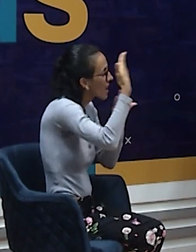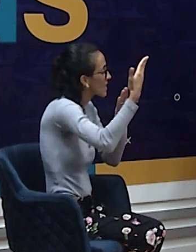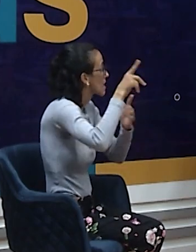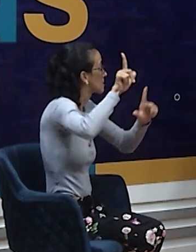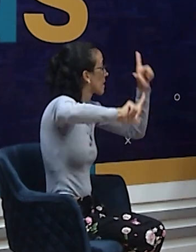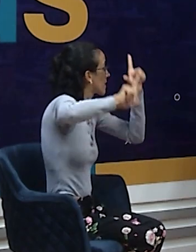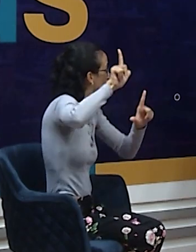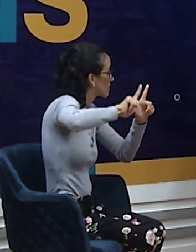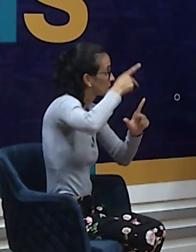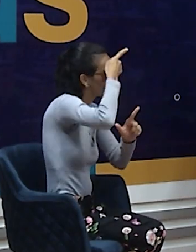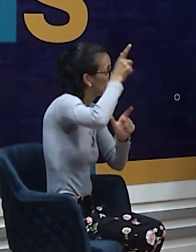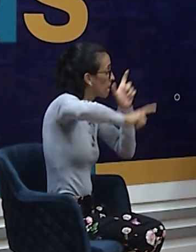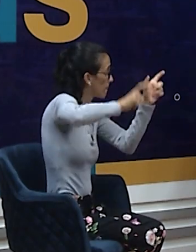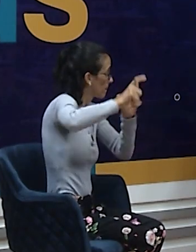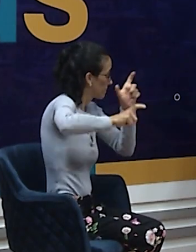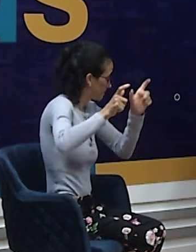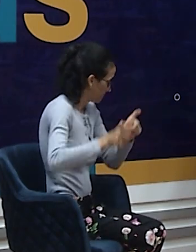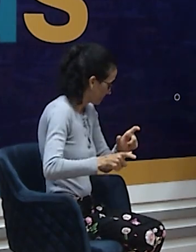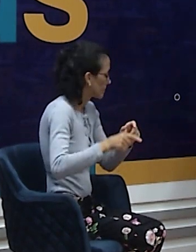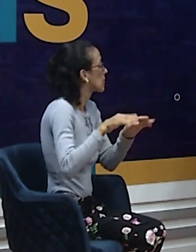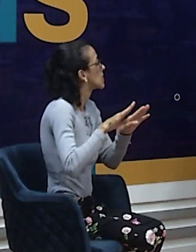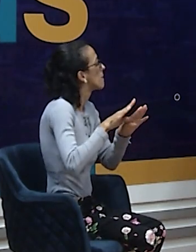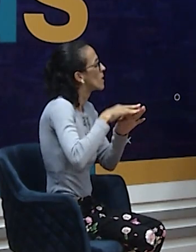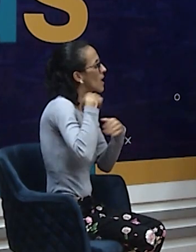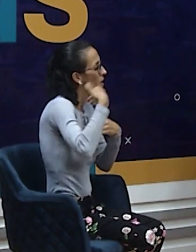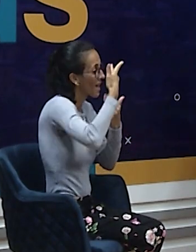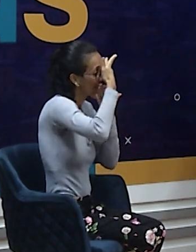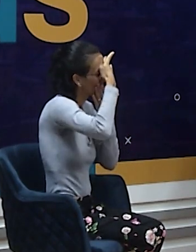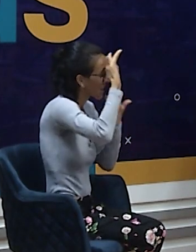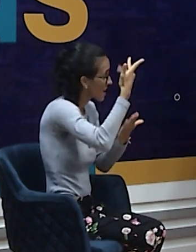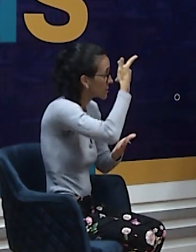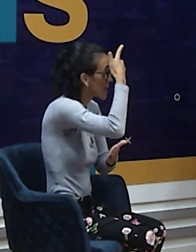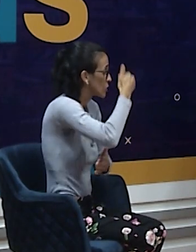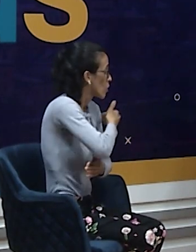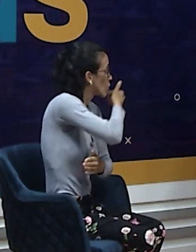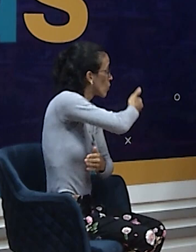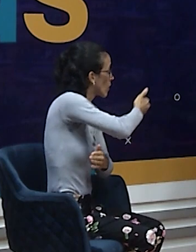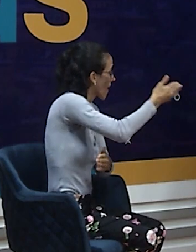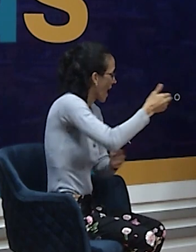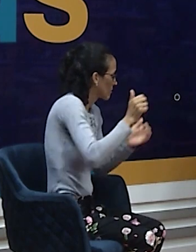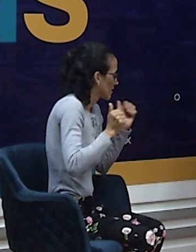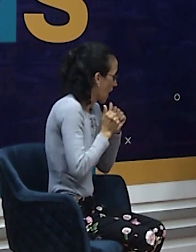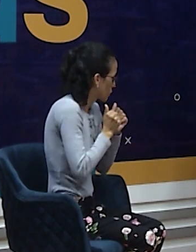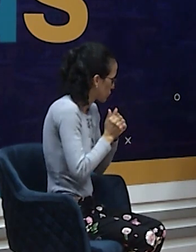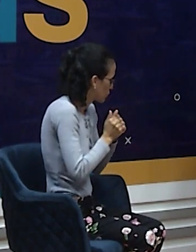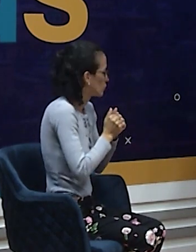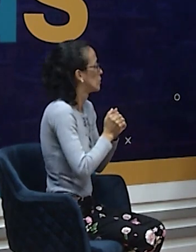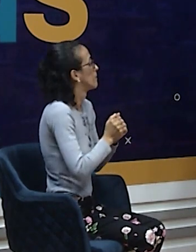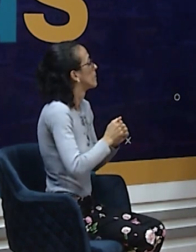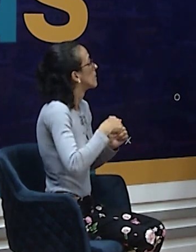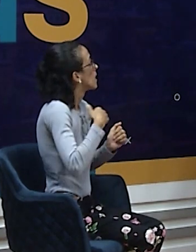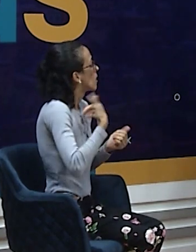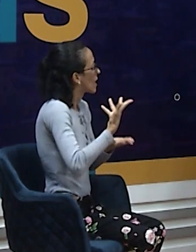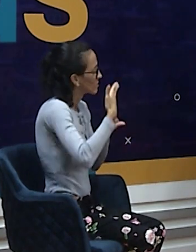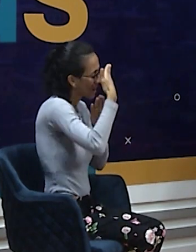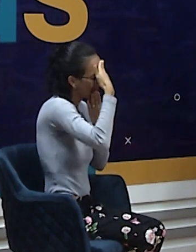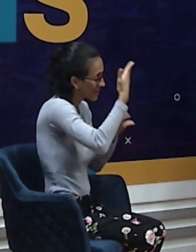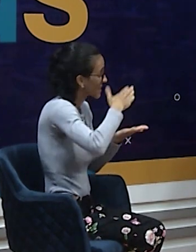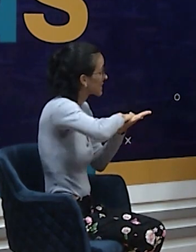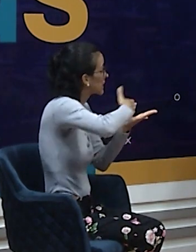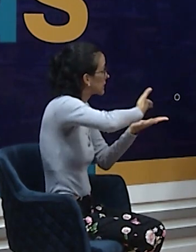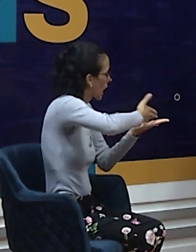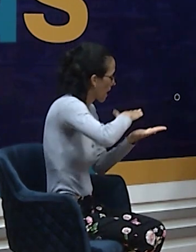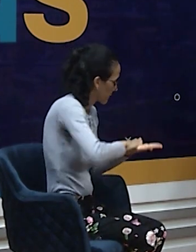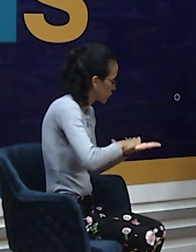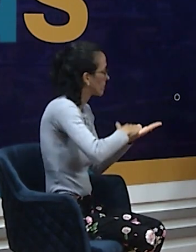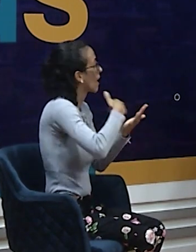Bom, eu gostaria de agradecer aqui Identidade de Rua, gostaria de agradecer a todos os envolvidos, as pessoas que estão aqui junto